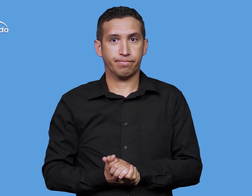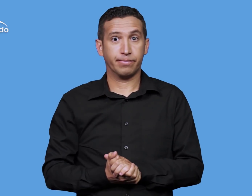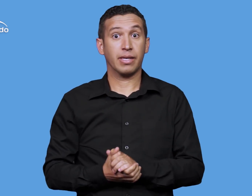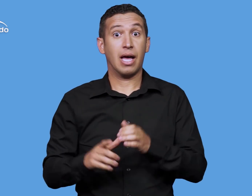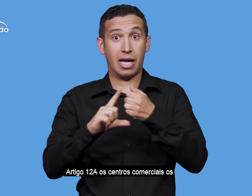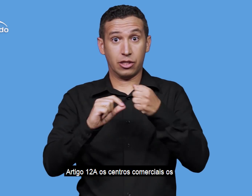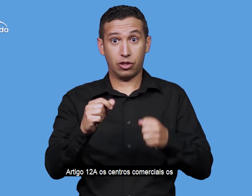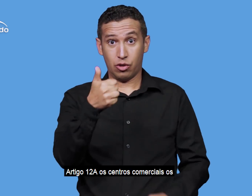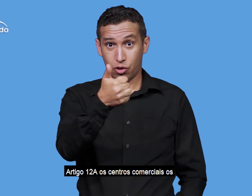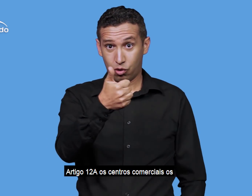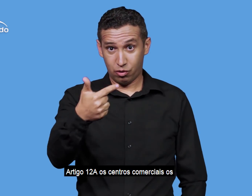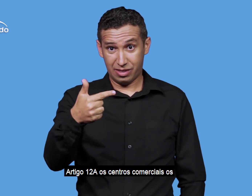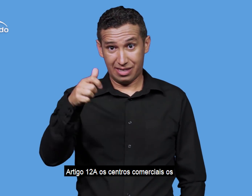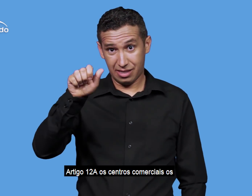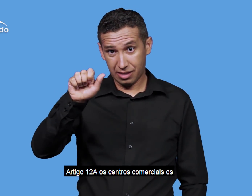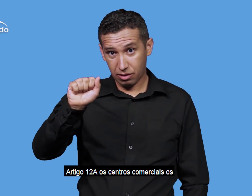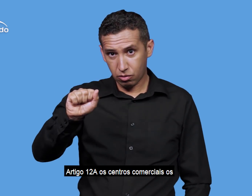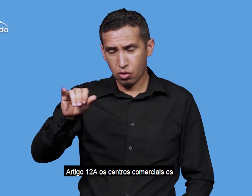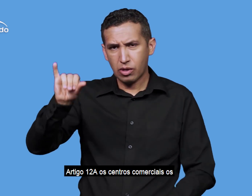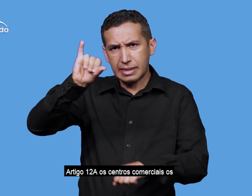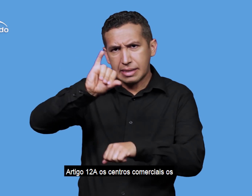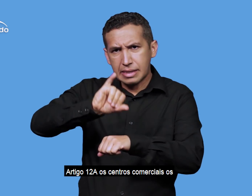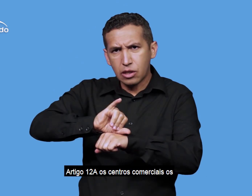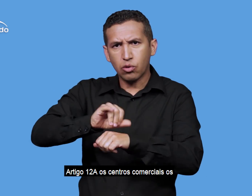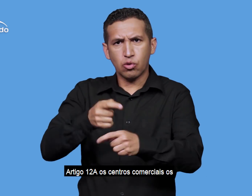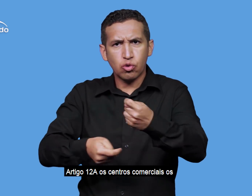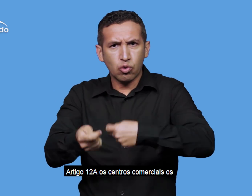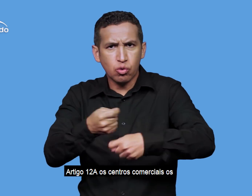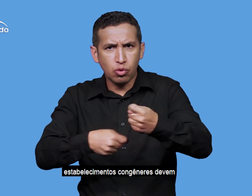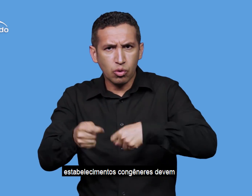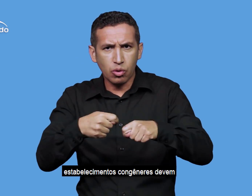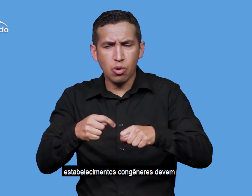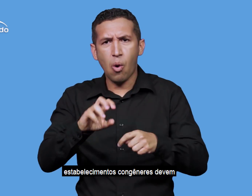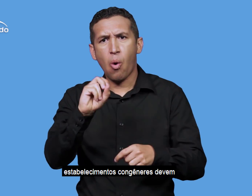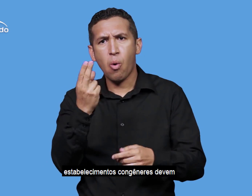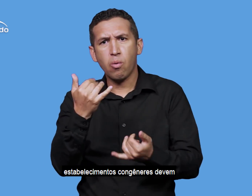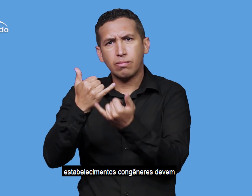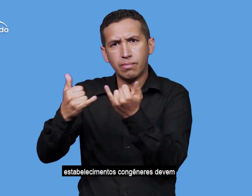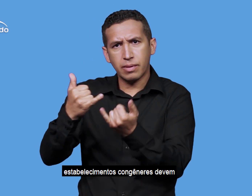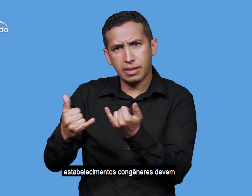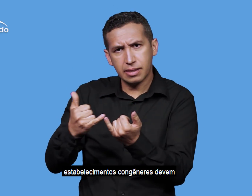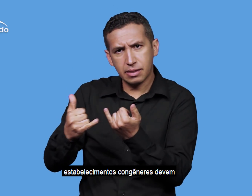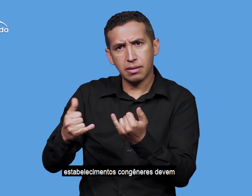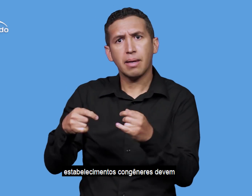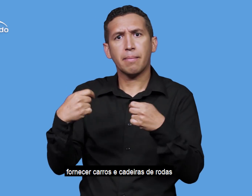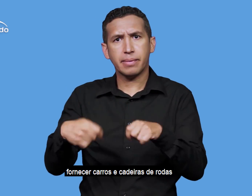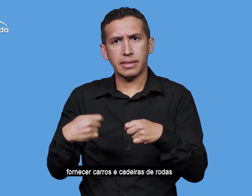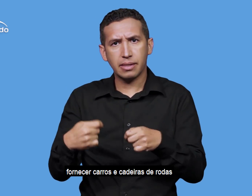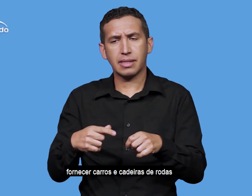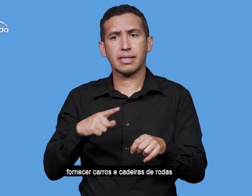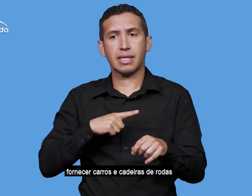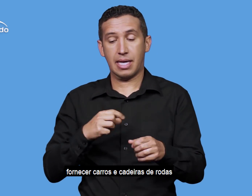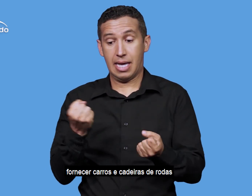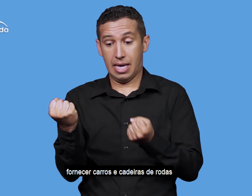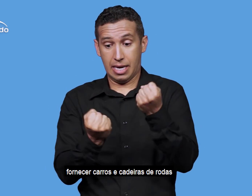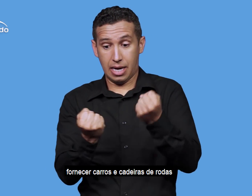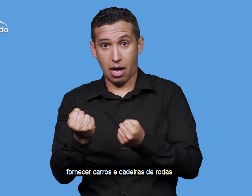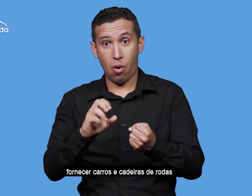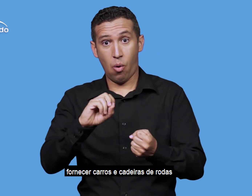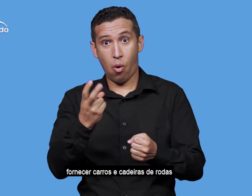o artigo 12 a os centros comerciais dos estabelecimentos congêneres devem fornecer carros e cadeiras de